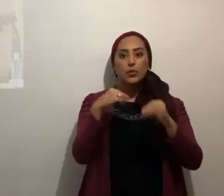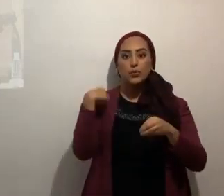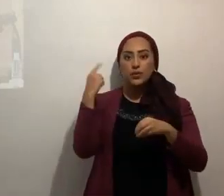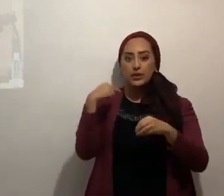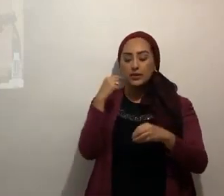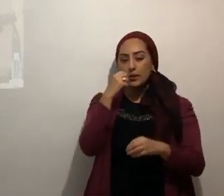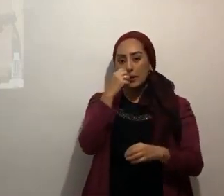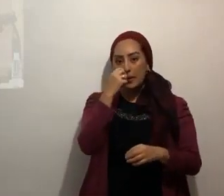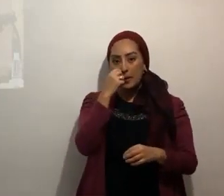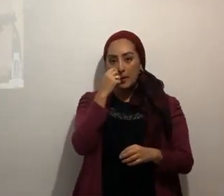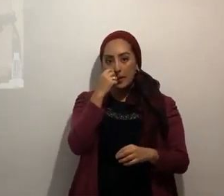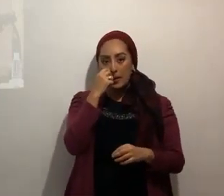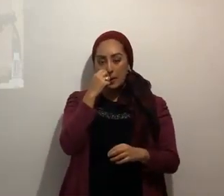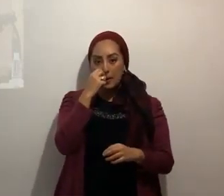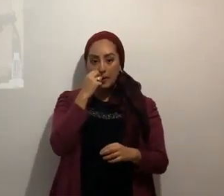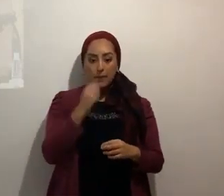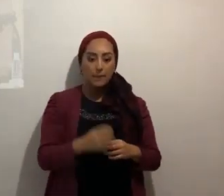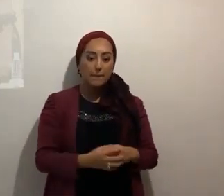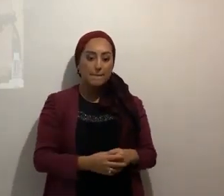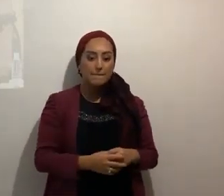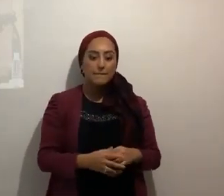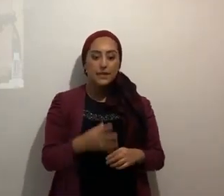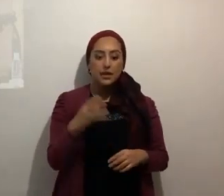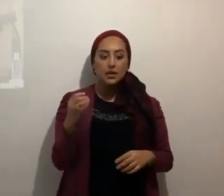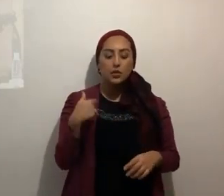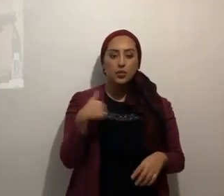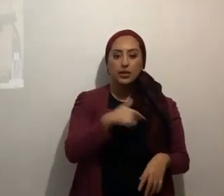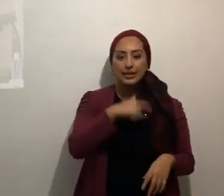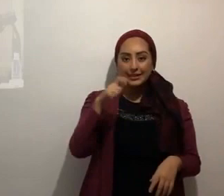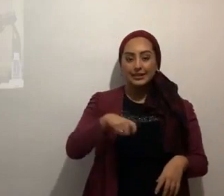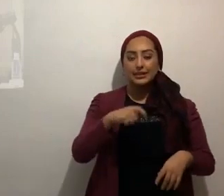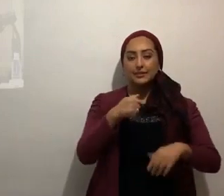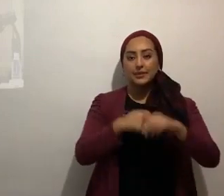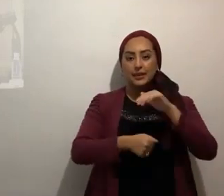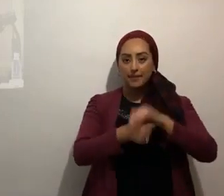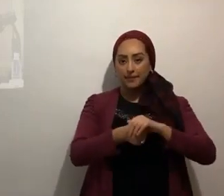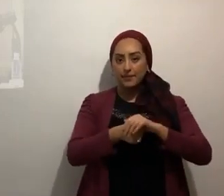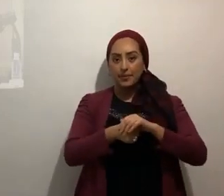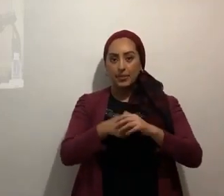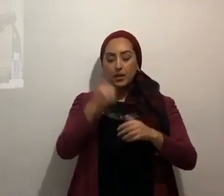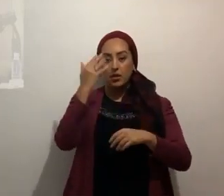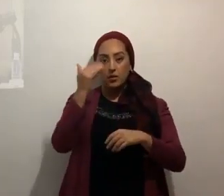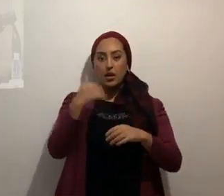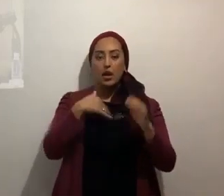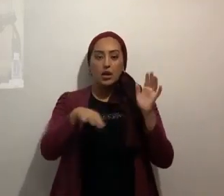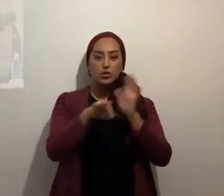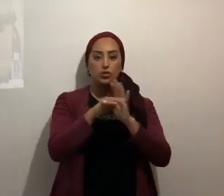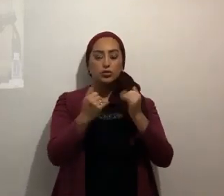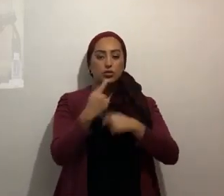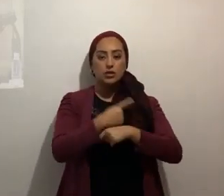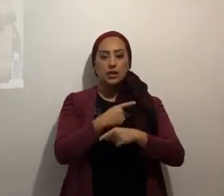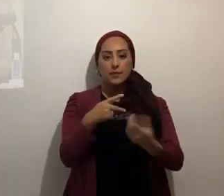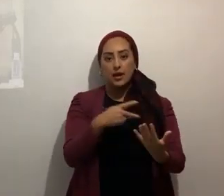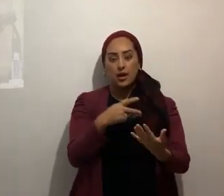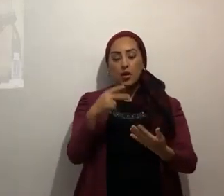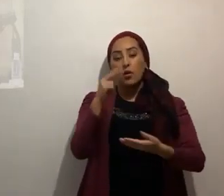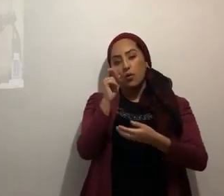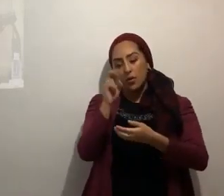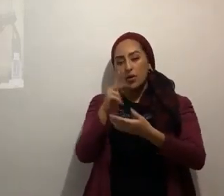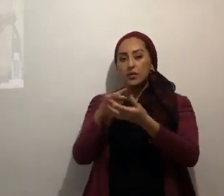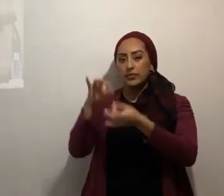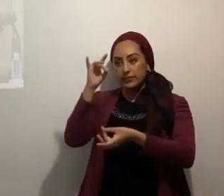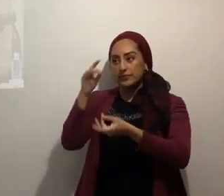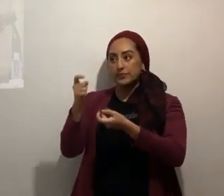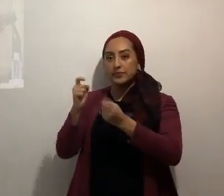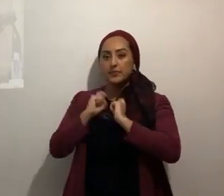de costumbre, de lo que ya está, pues. Entonces necesitamos ser guardados. Por eso escogí este salmo, más bien el Ruach HaKodesh me dio a entender,